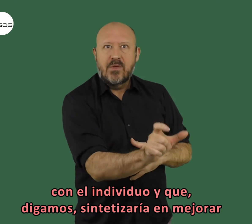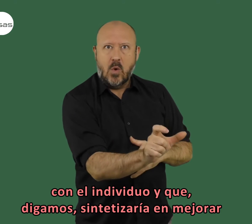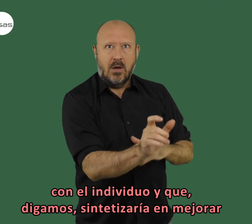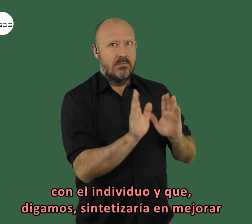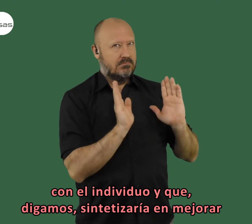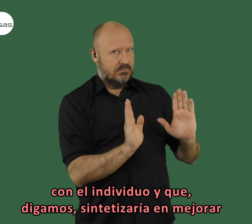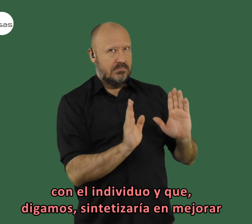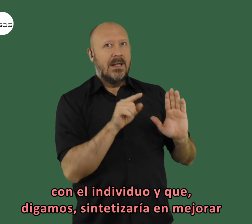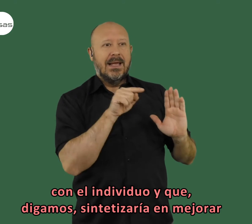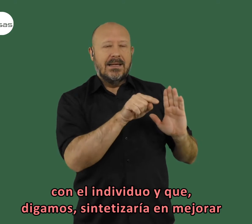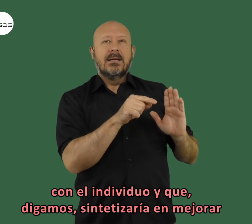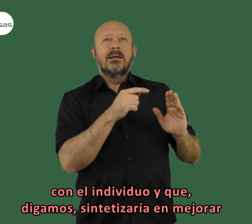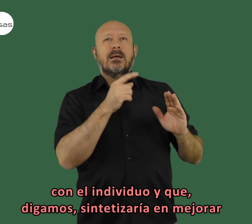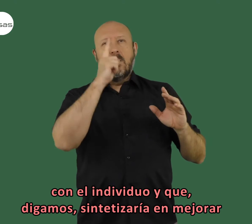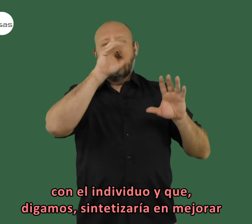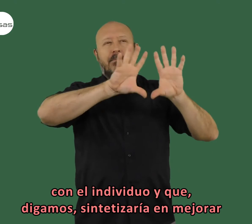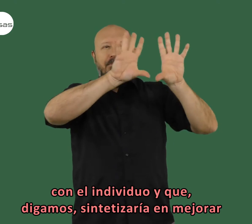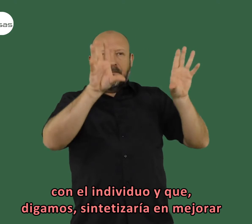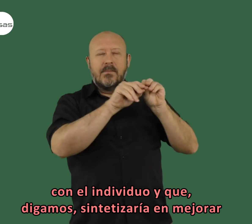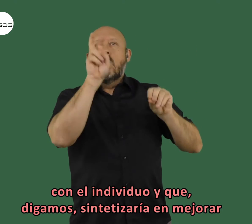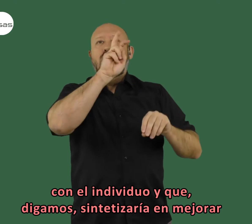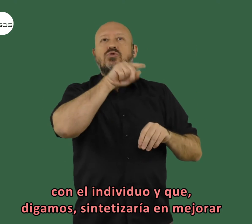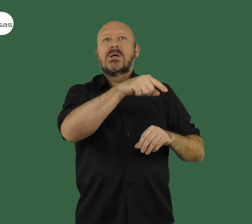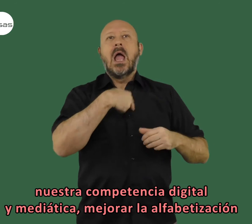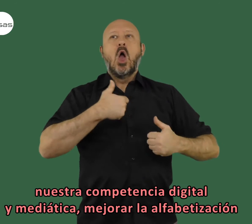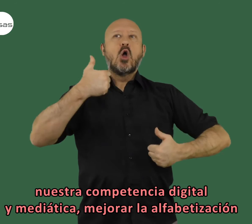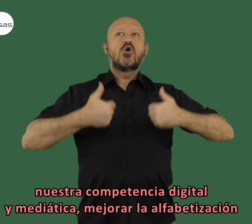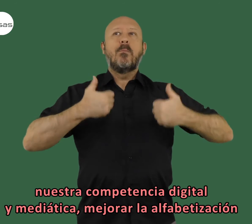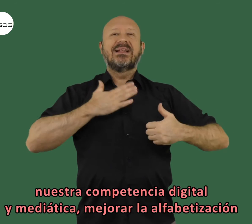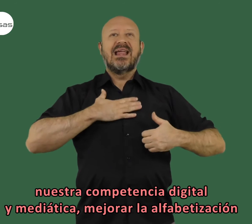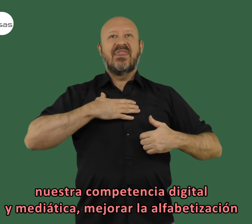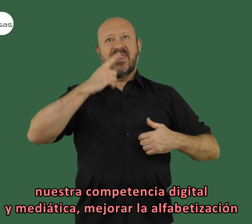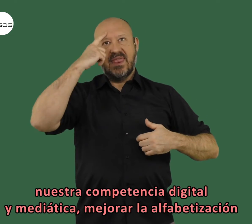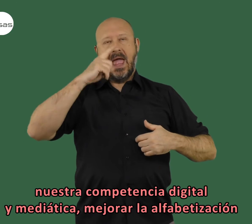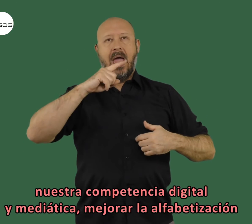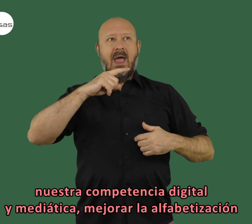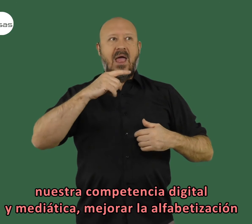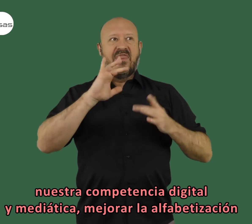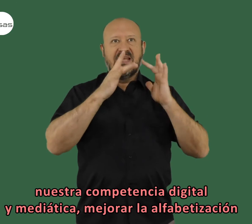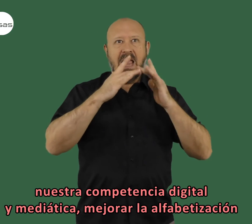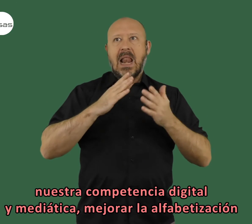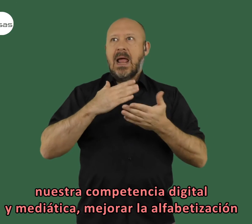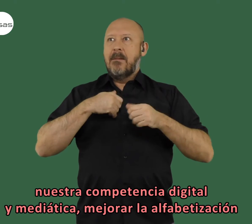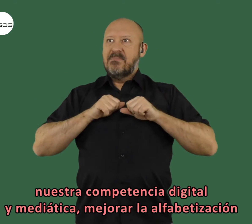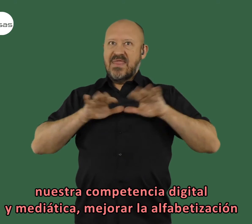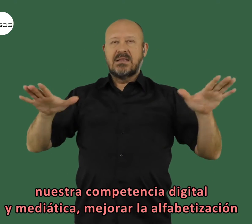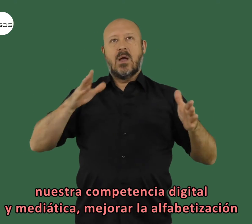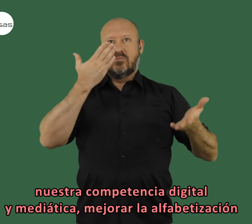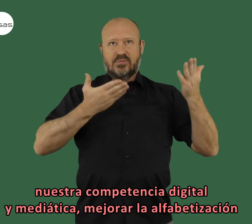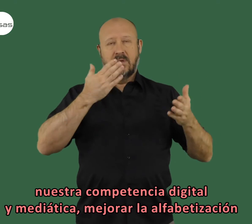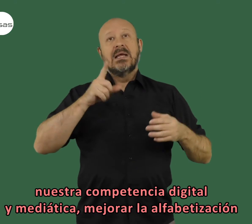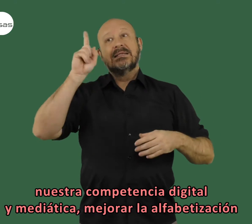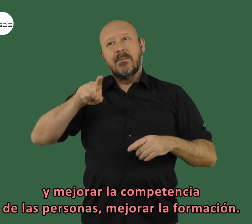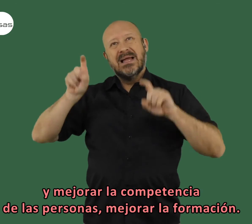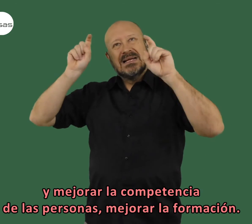el individuo y que, digamos, sintetizaría en mejorar nuestra competencia digital y mediática, mejorar